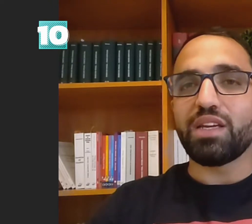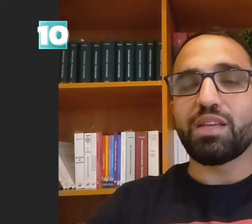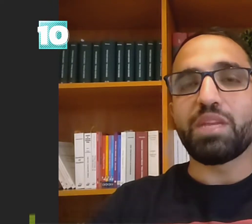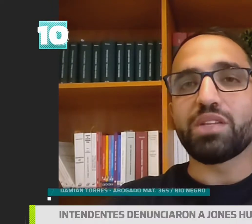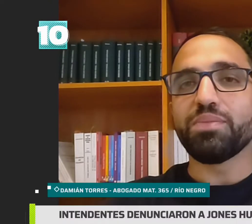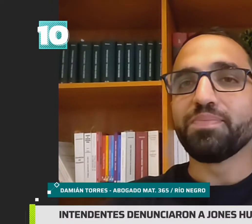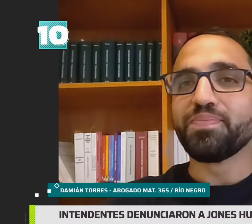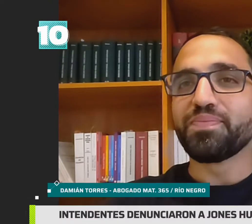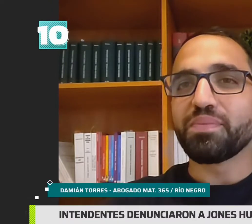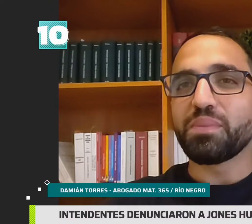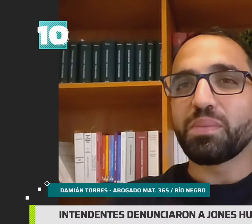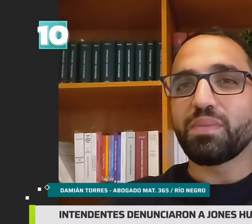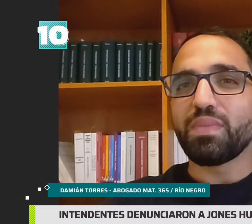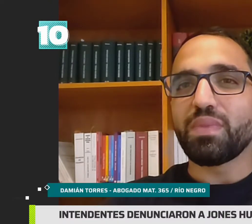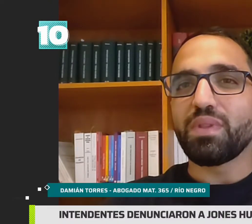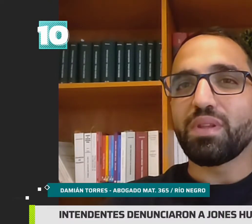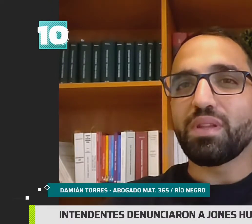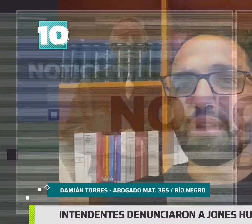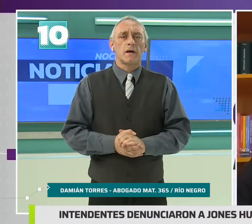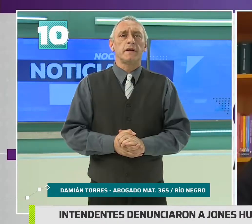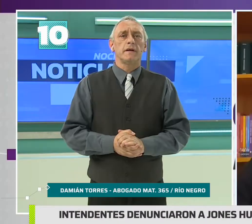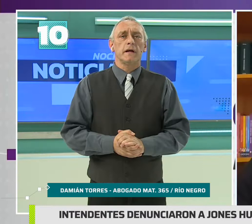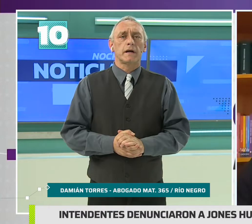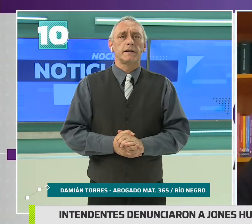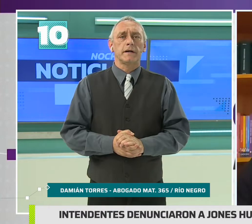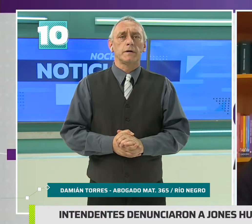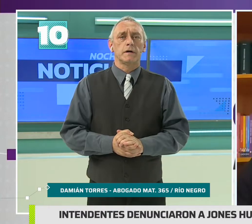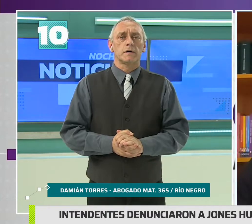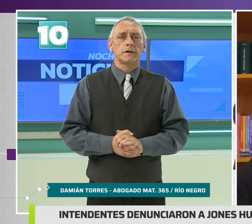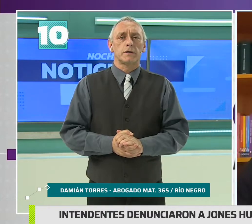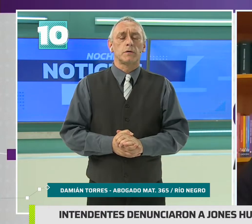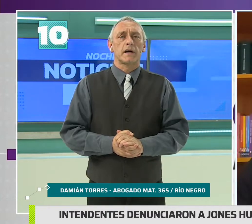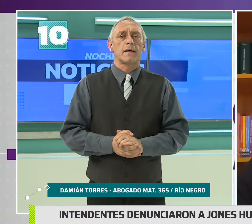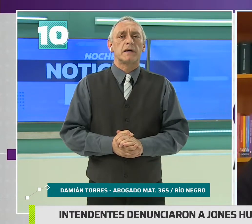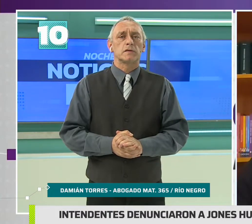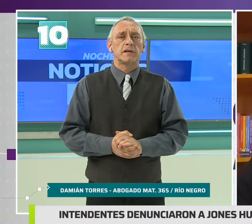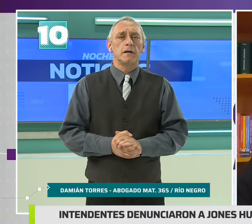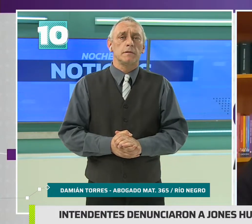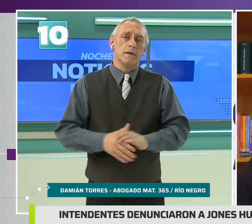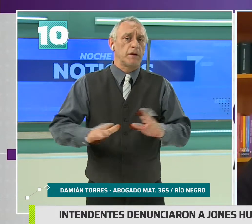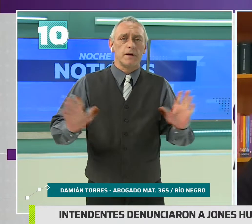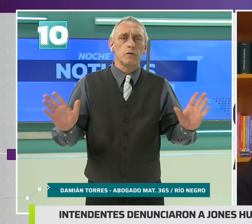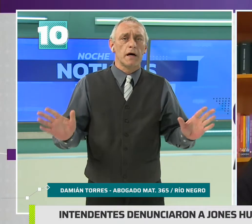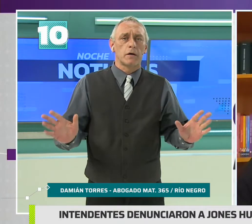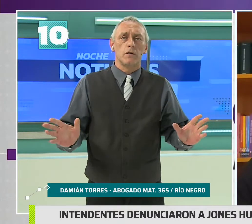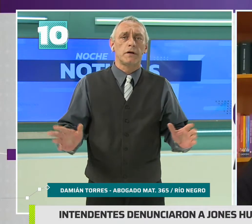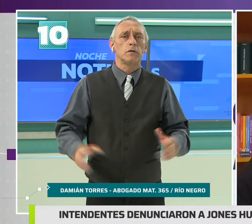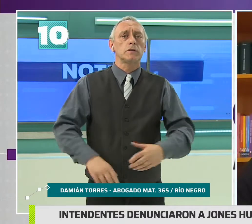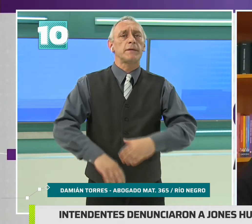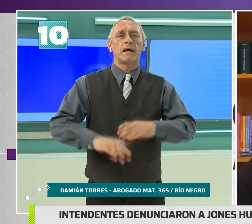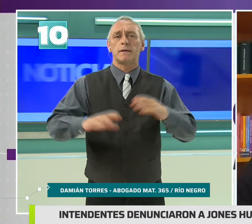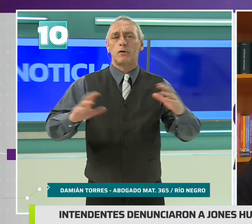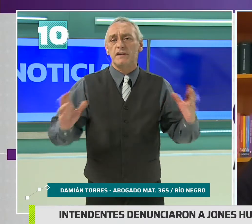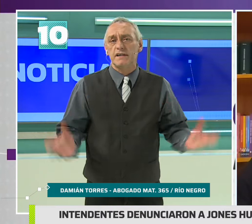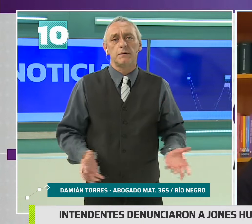toda la gente que está mirando. Bueno, por supuesto, una medida que tiene que ver con esto de buscar la paz social en primer lugar, ¿no? Y con un